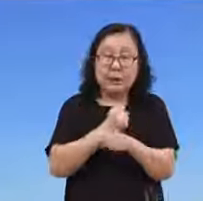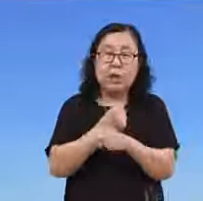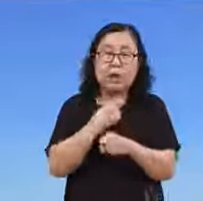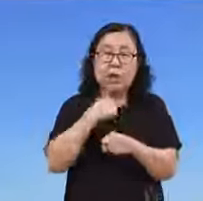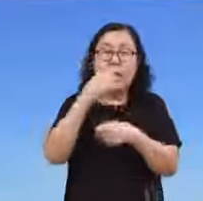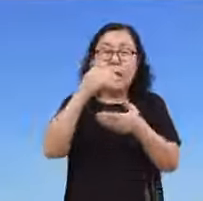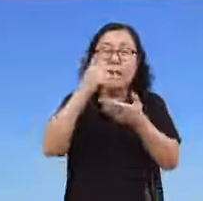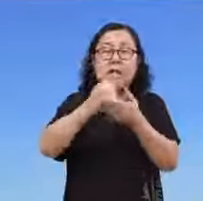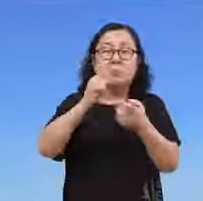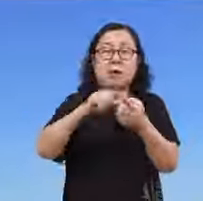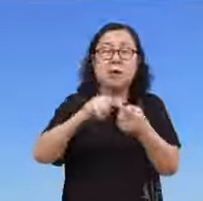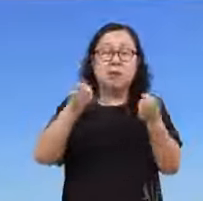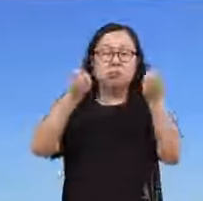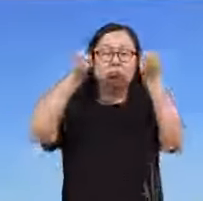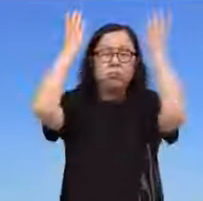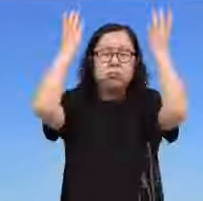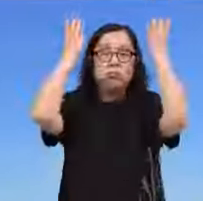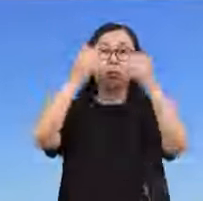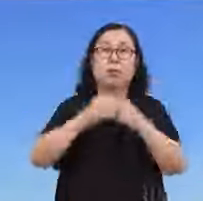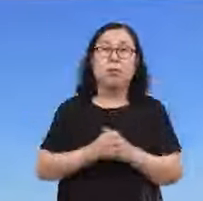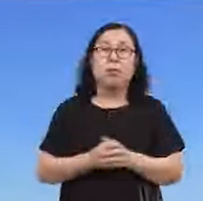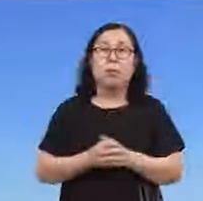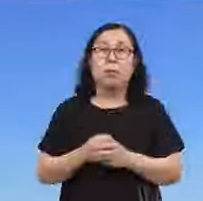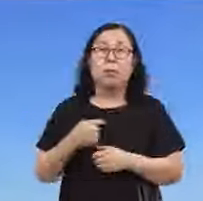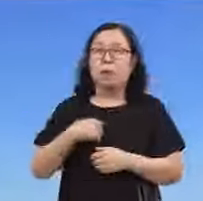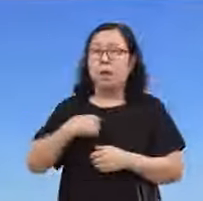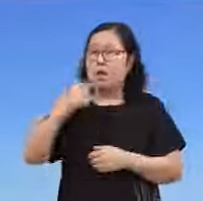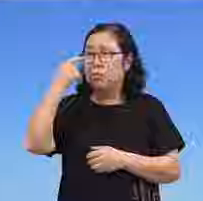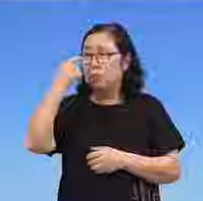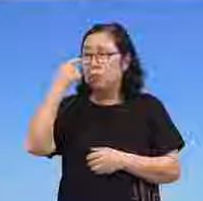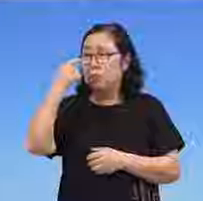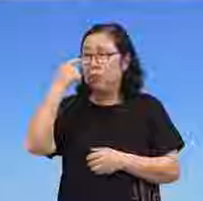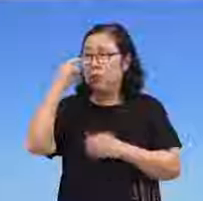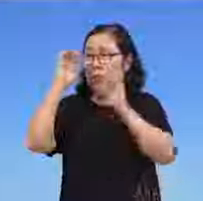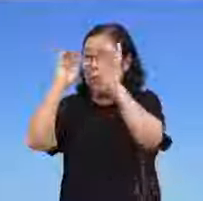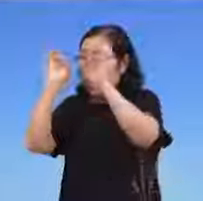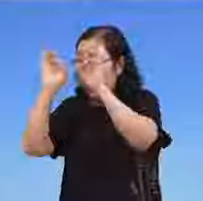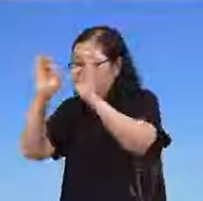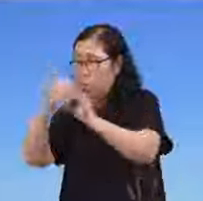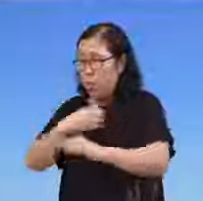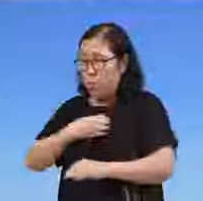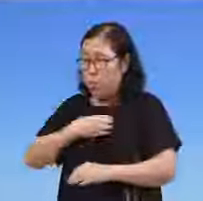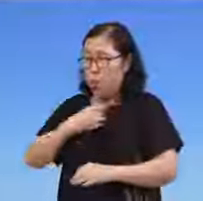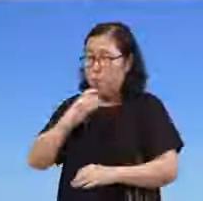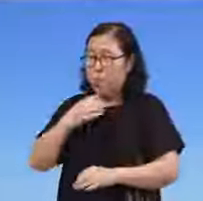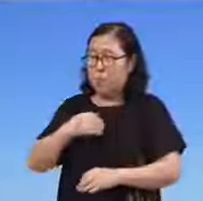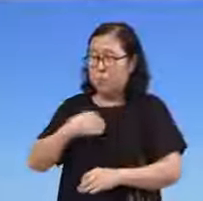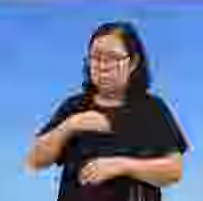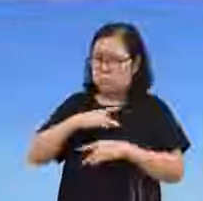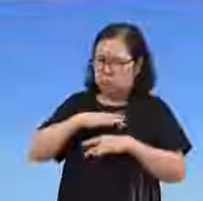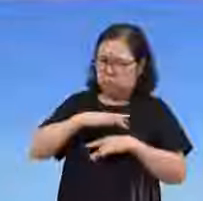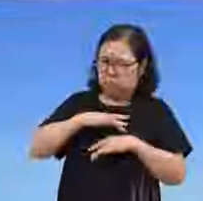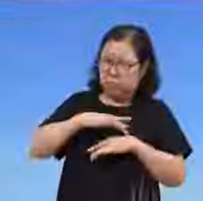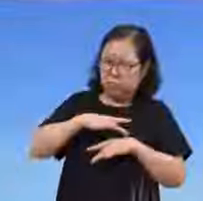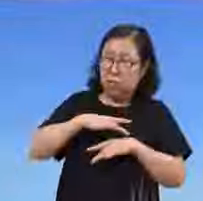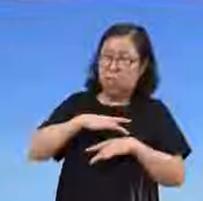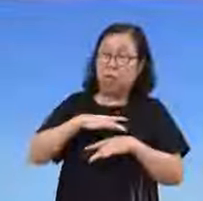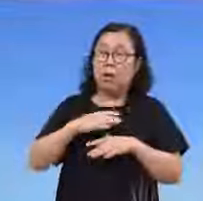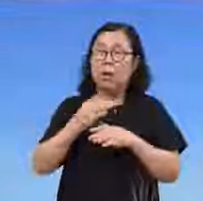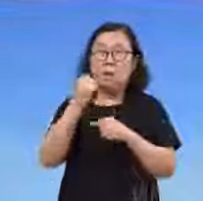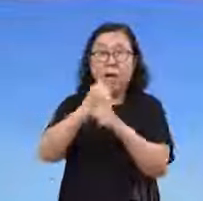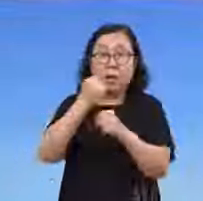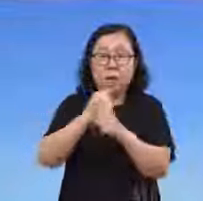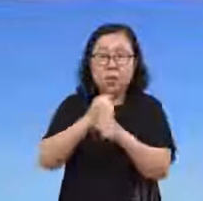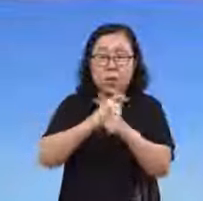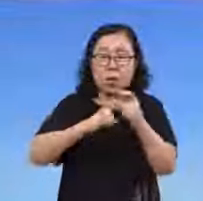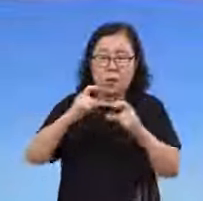돼가지고 다 지금 잊어버리고 눈에 보이는 위험만 자기를 두렵게 만드니까 점점